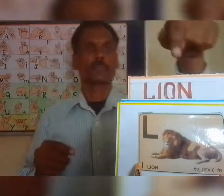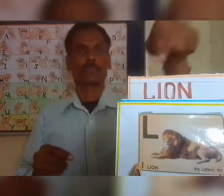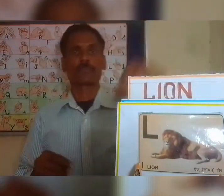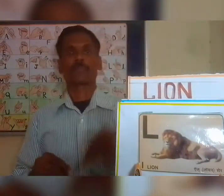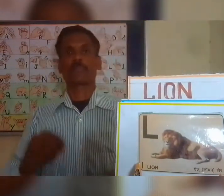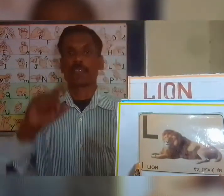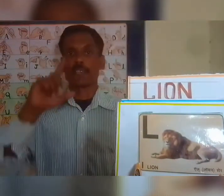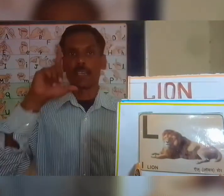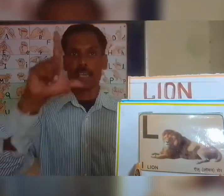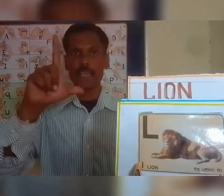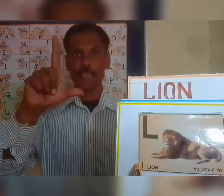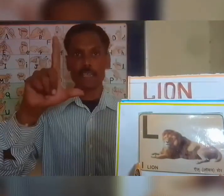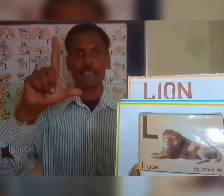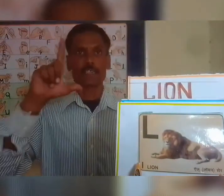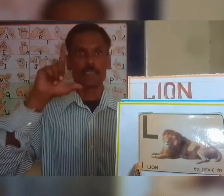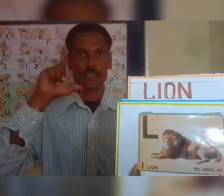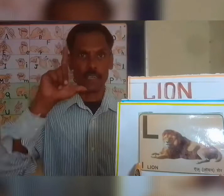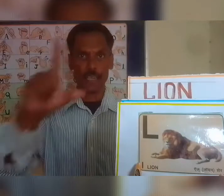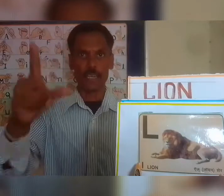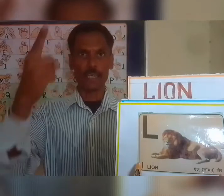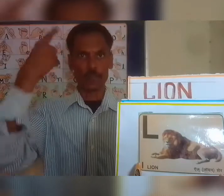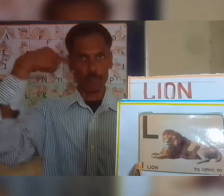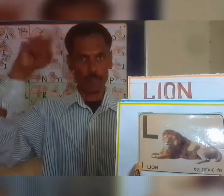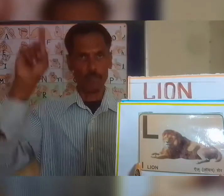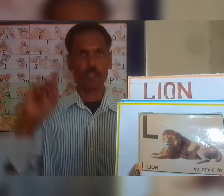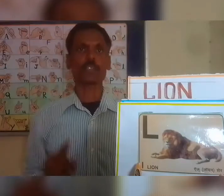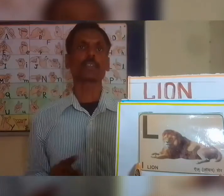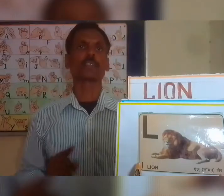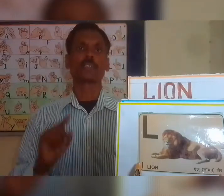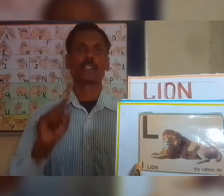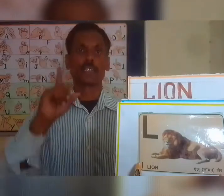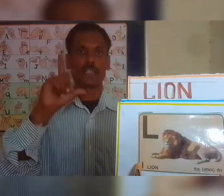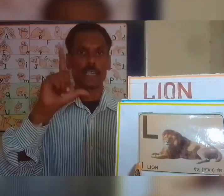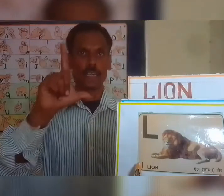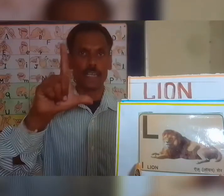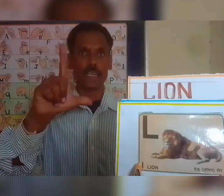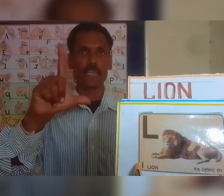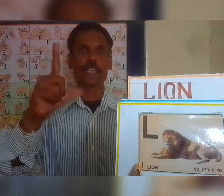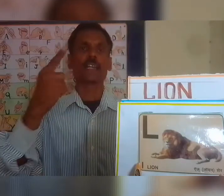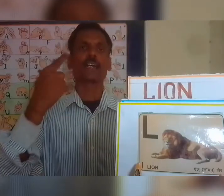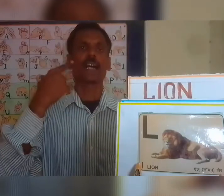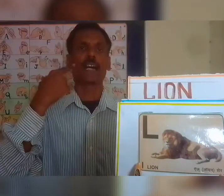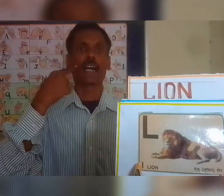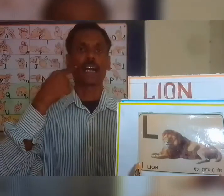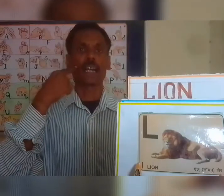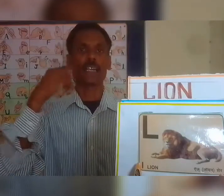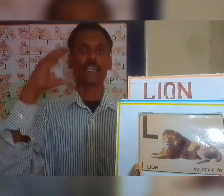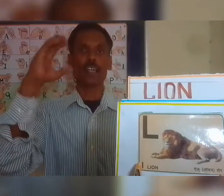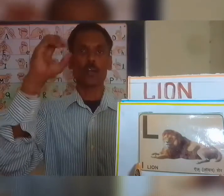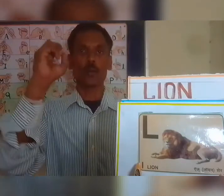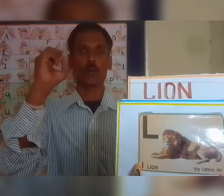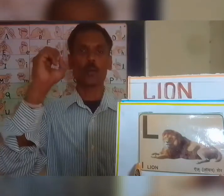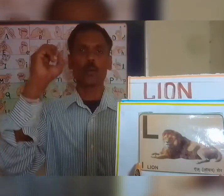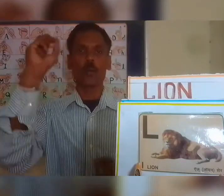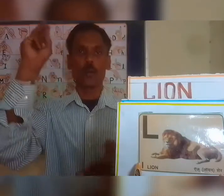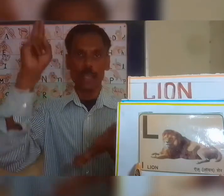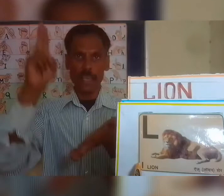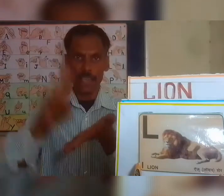L L for L I O N